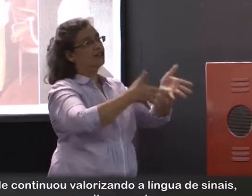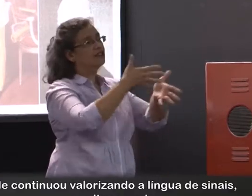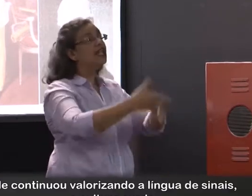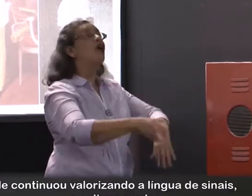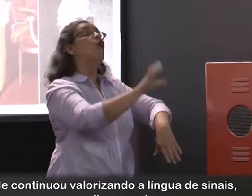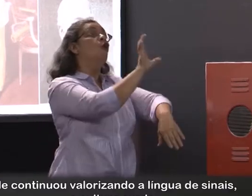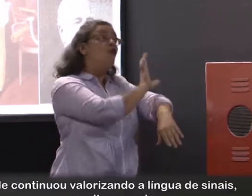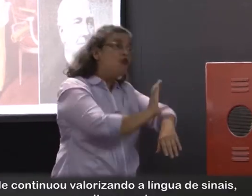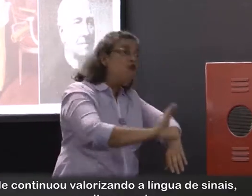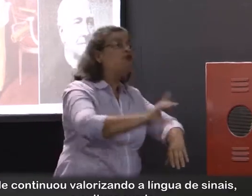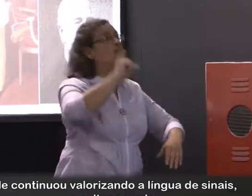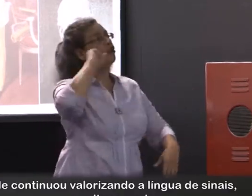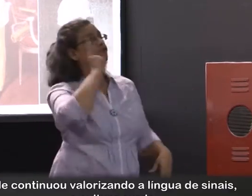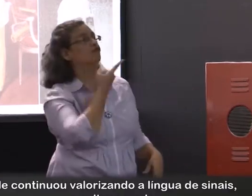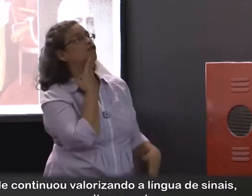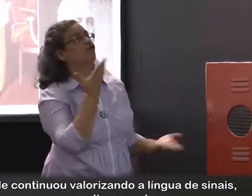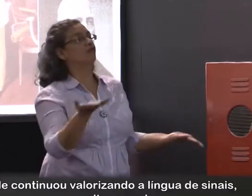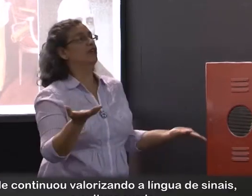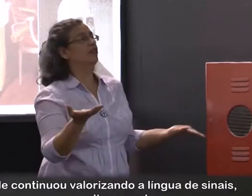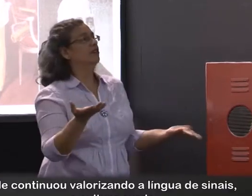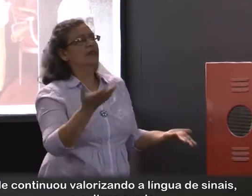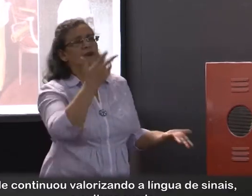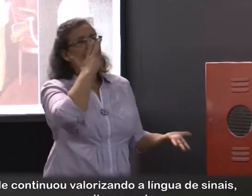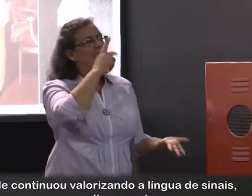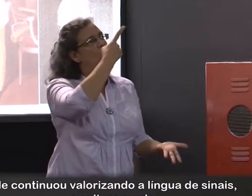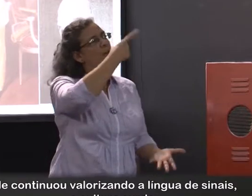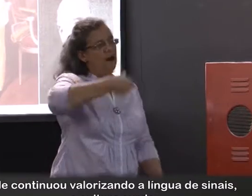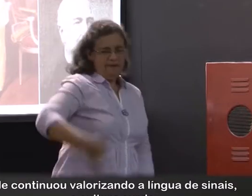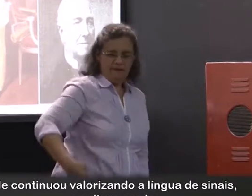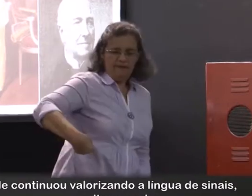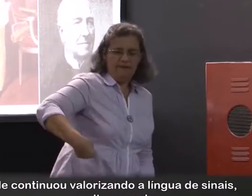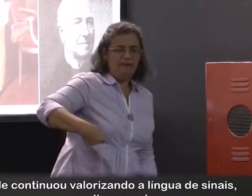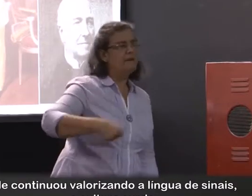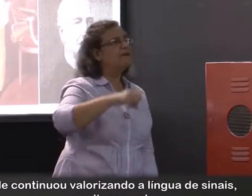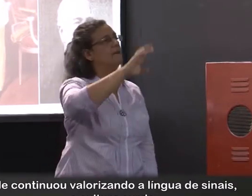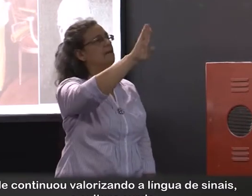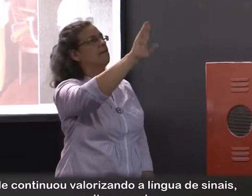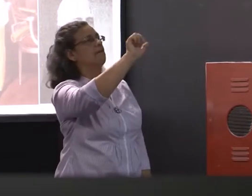Então ele continuou valorizando a língua de sinais, a cultura surda, né?